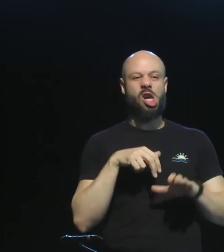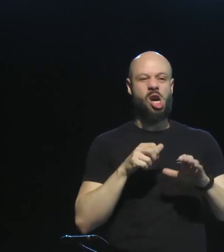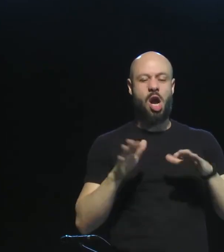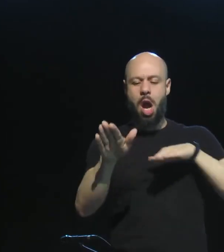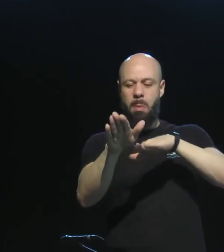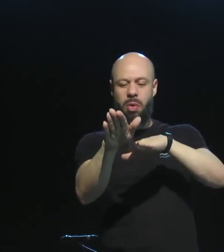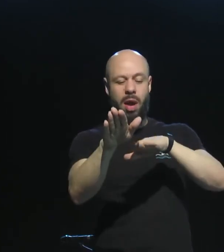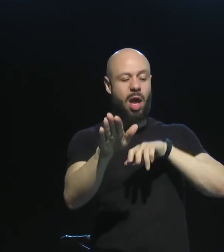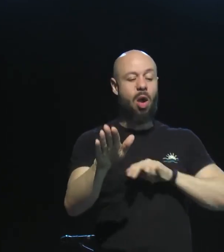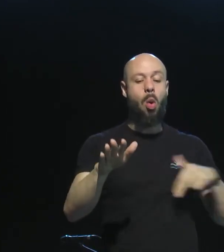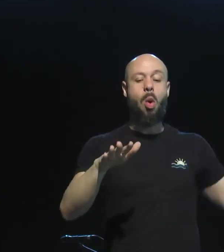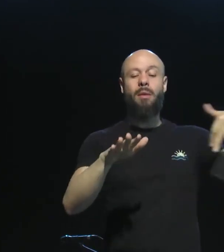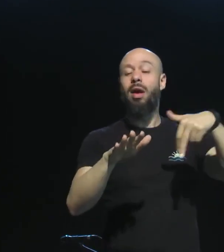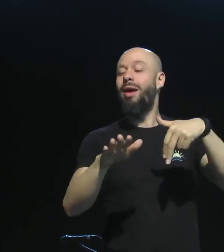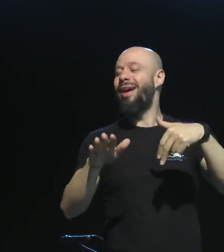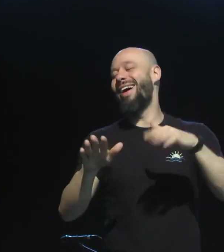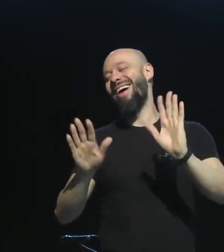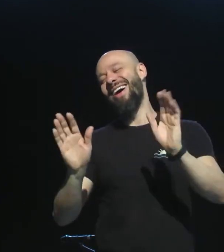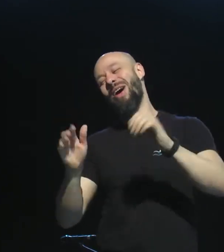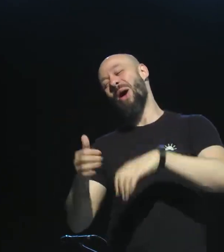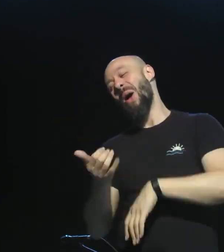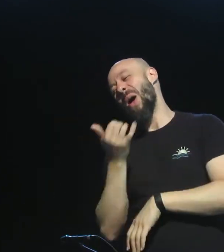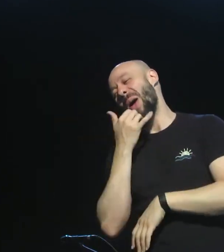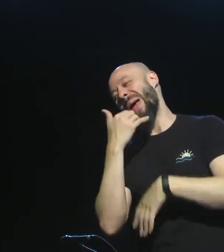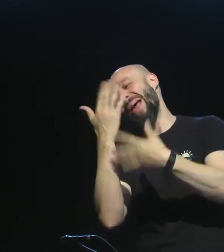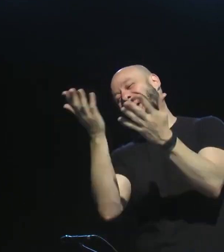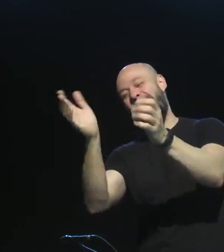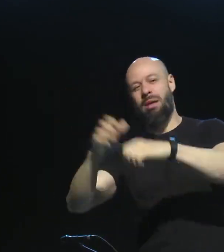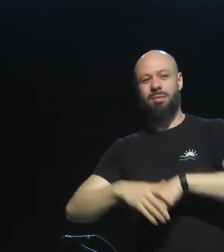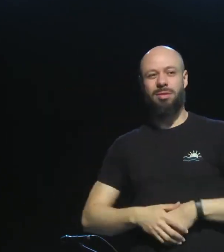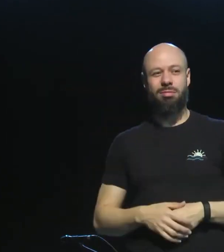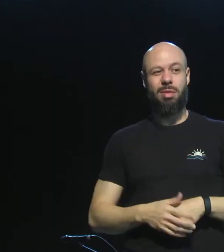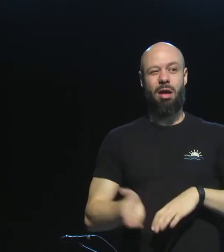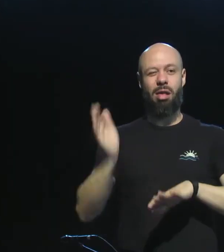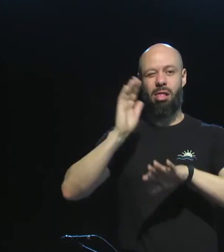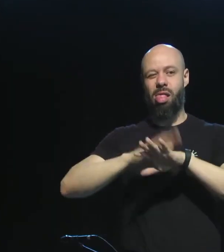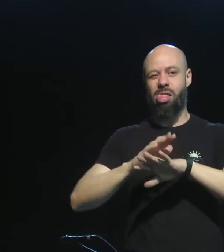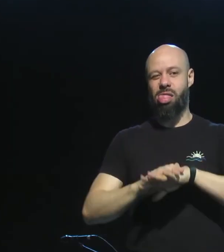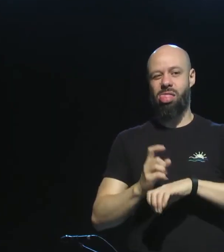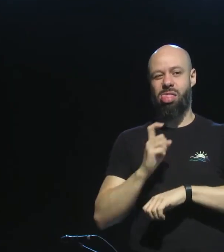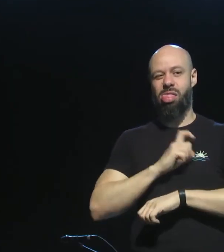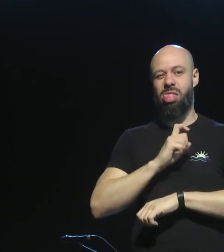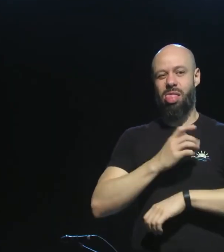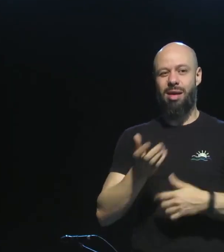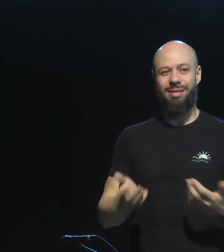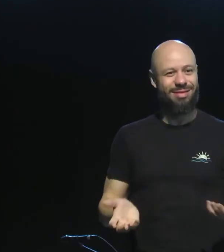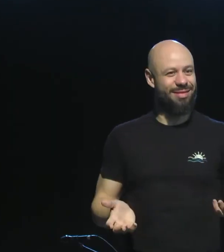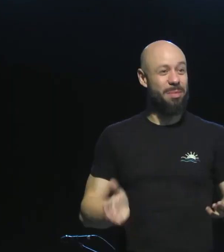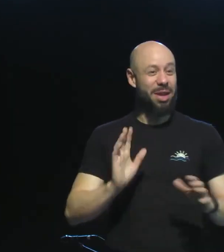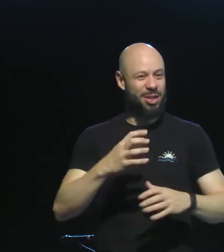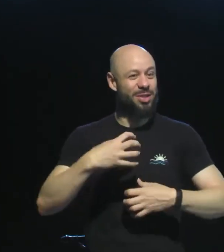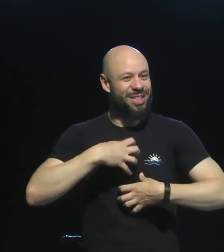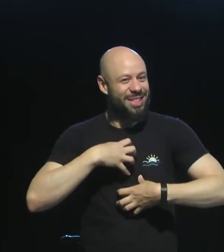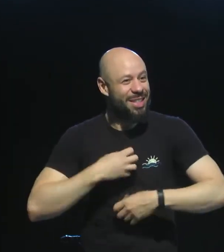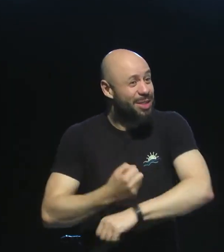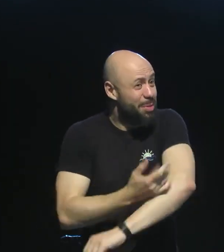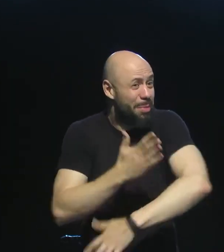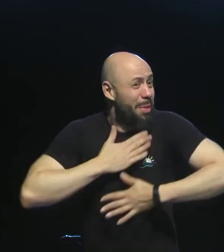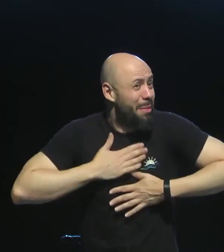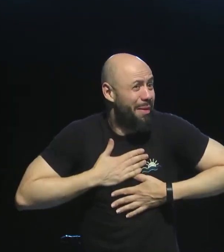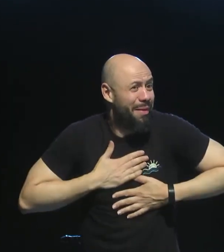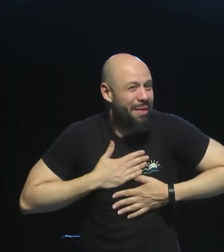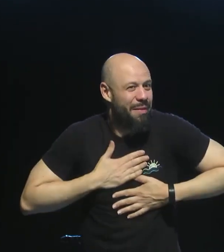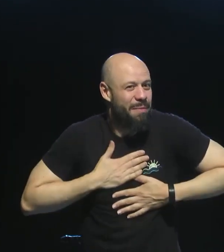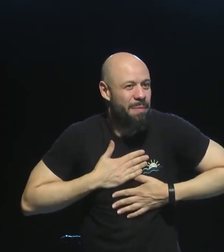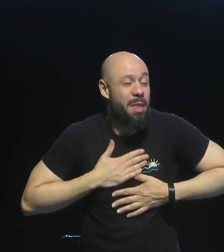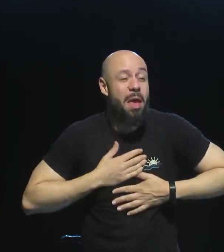Essa é a minha verdade. Ele fez errado. Esse é o meu sentimento. E ele merece